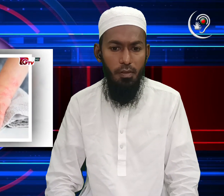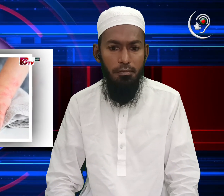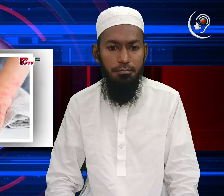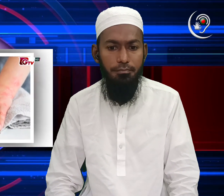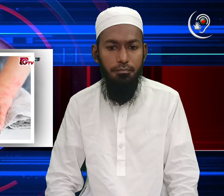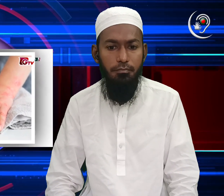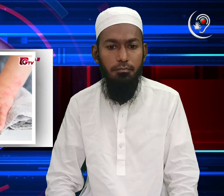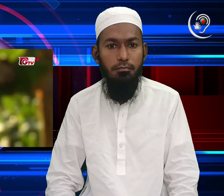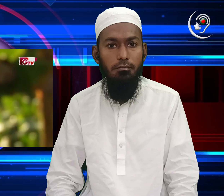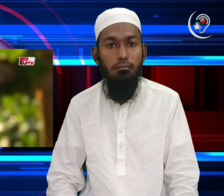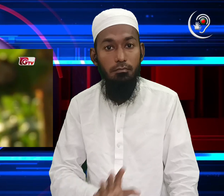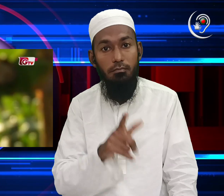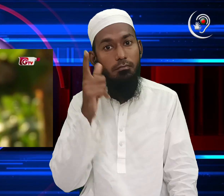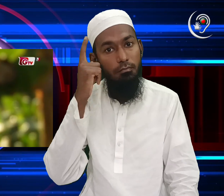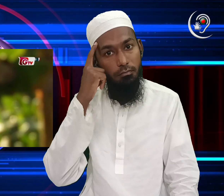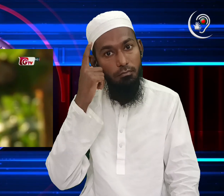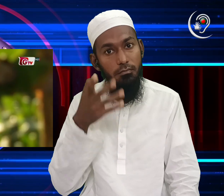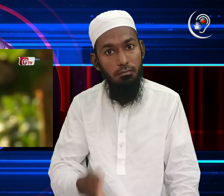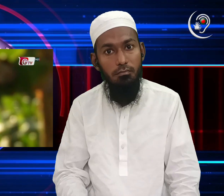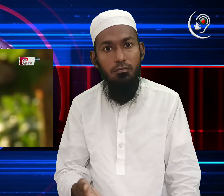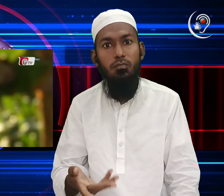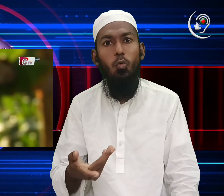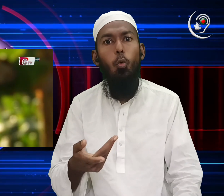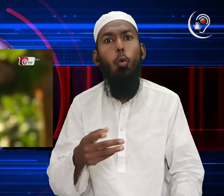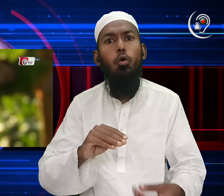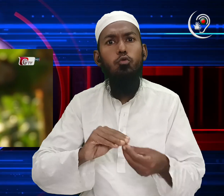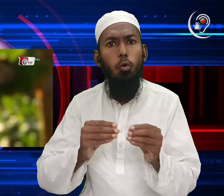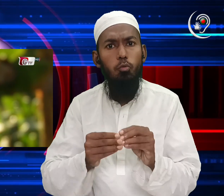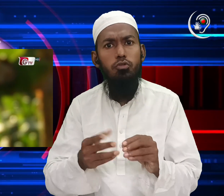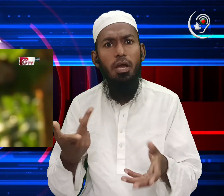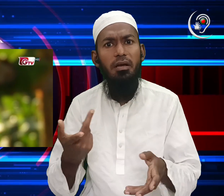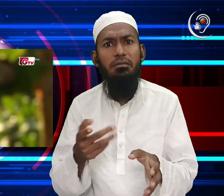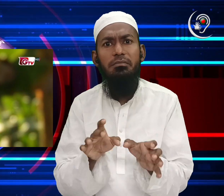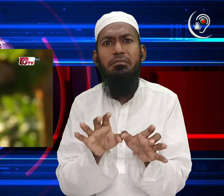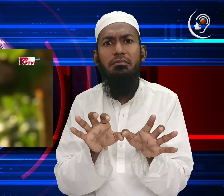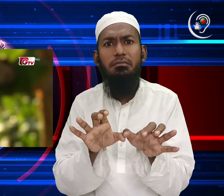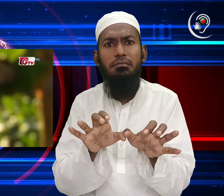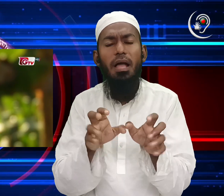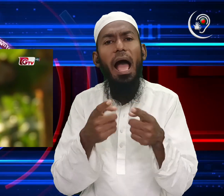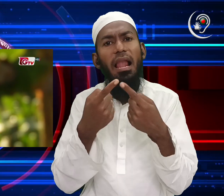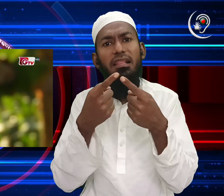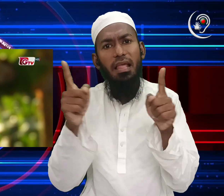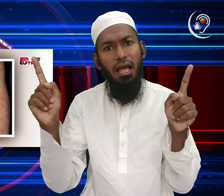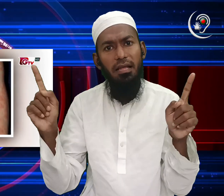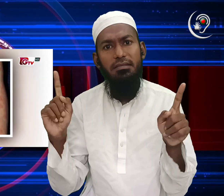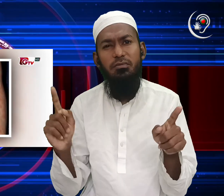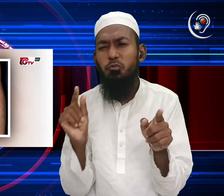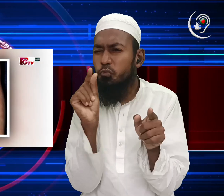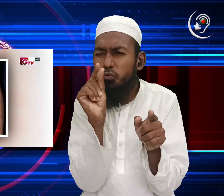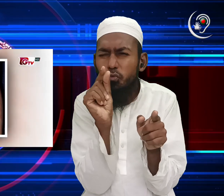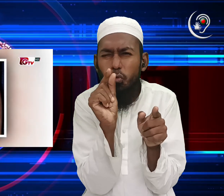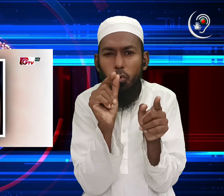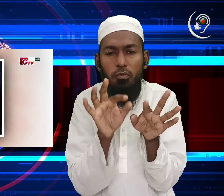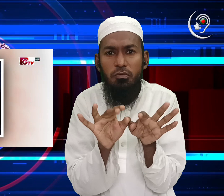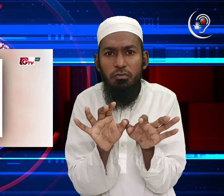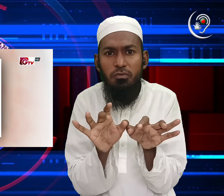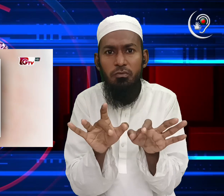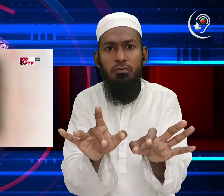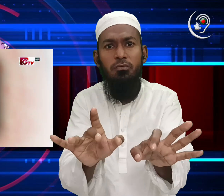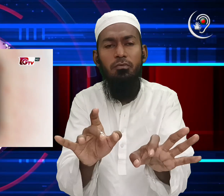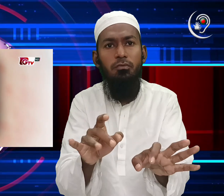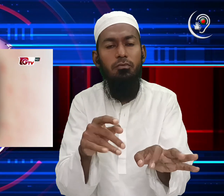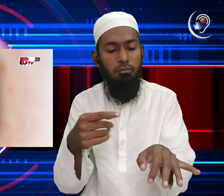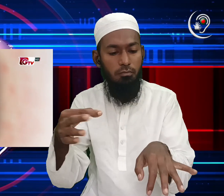সার্কোপটিস স্ক্যাবিয়া নামক এক ধরনের ক্ষুদ্র মাকড়সার কারণে ছড়িয়ে পড়ছে স্ক্যাবিস নামক একটি ছোঁয়াচে